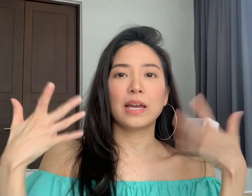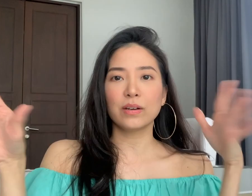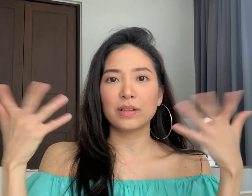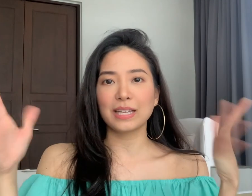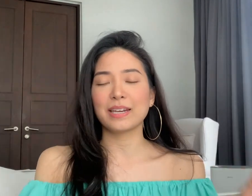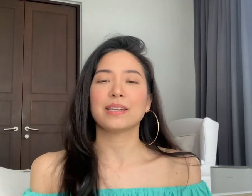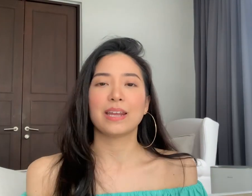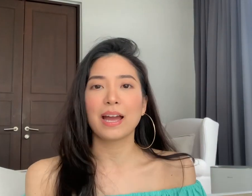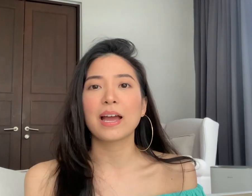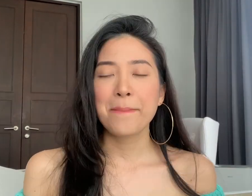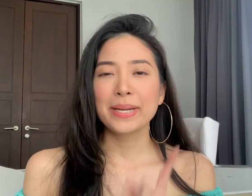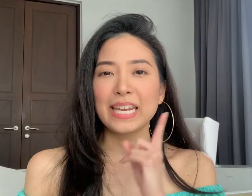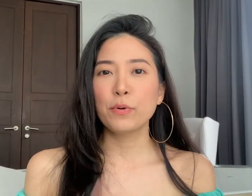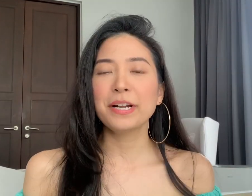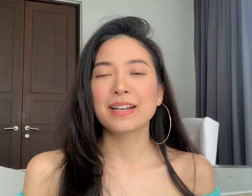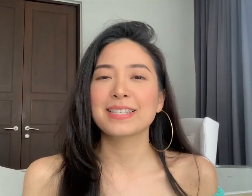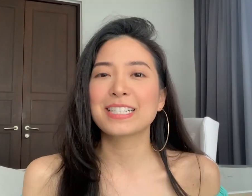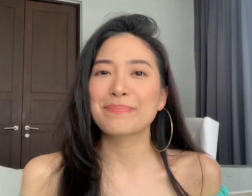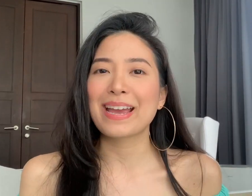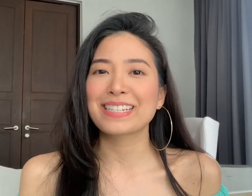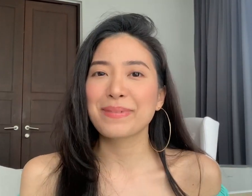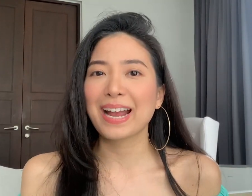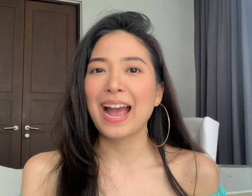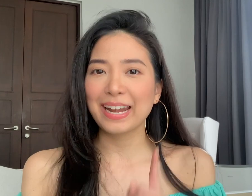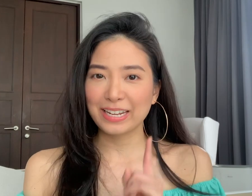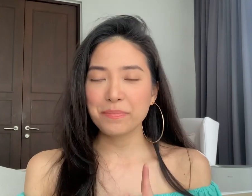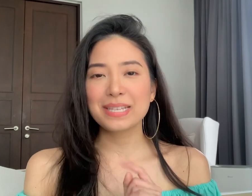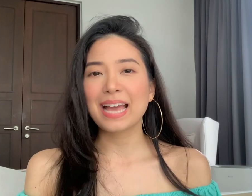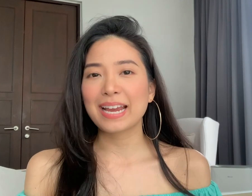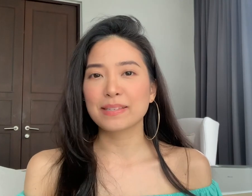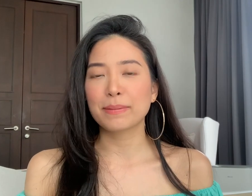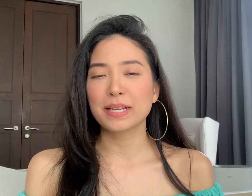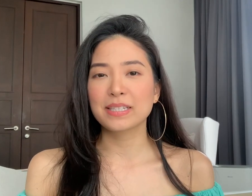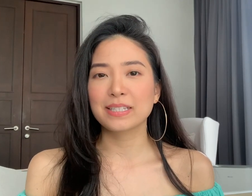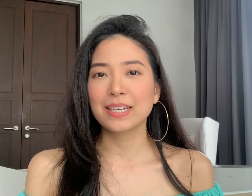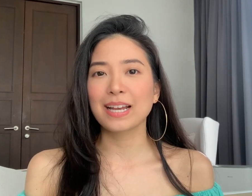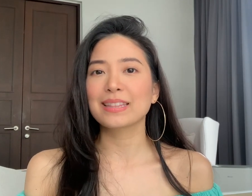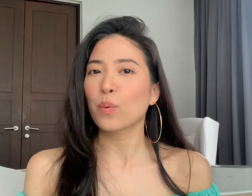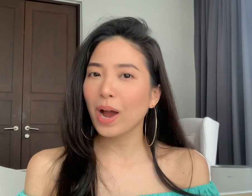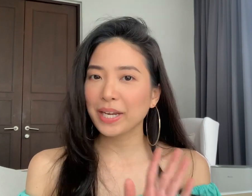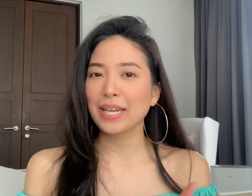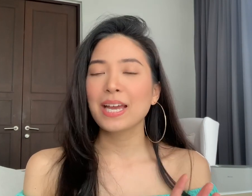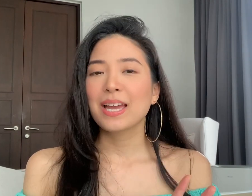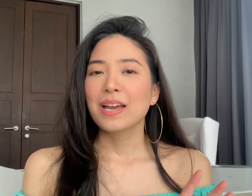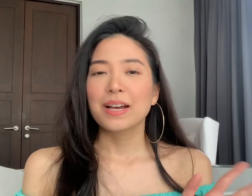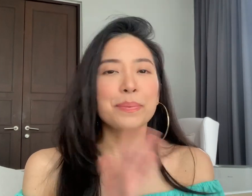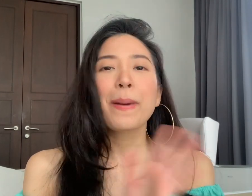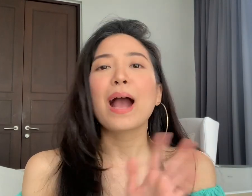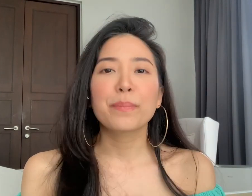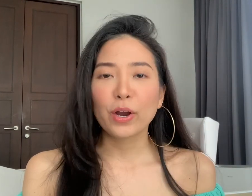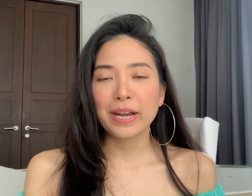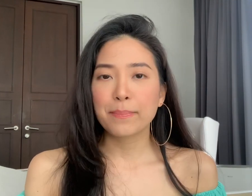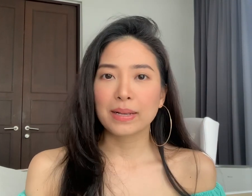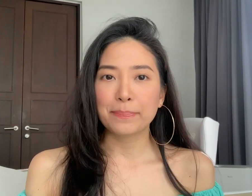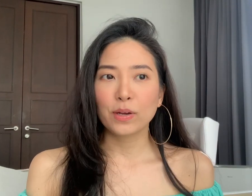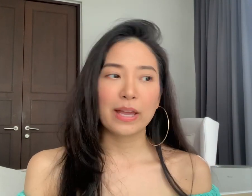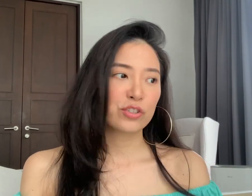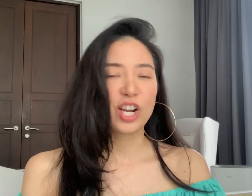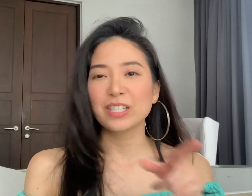done all doneเมื่อกี้พดถหนงสือować right closeีไ สั bound butPipperima ไม่ทำกลับเทไ่ถู